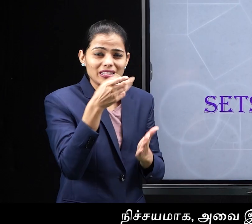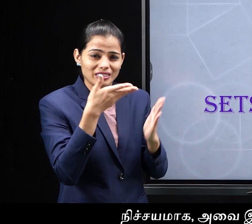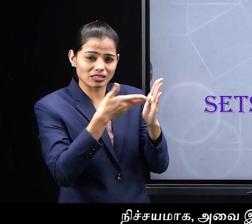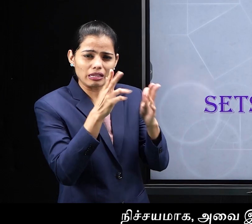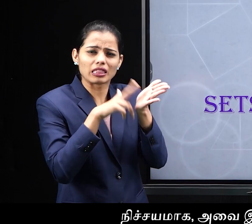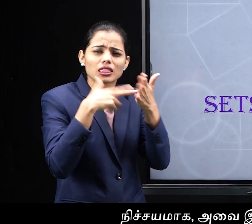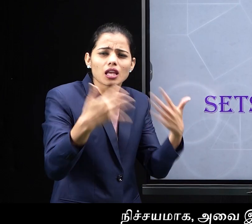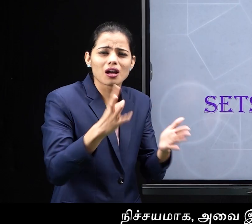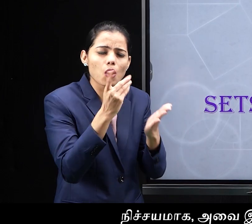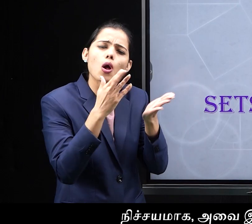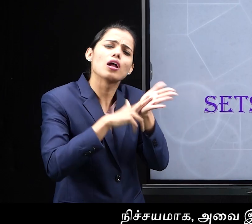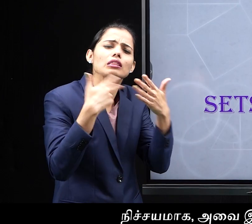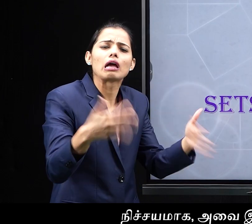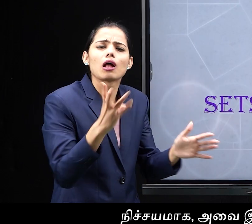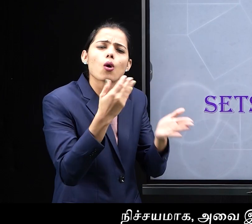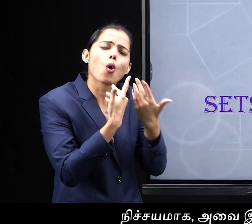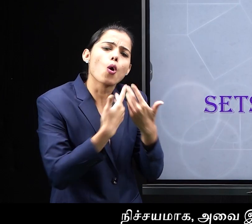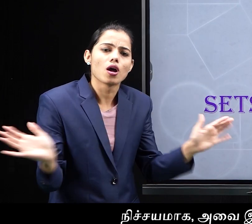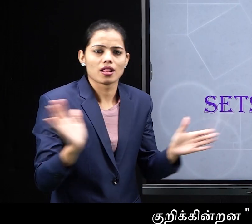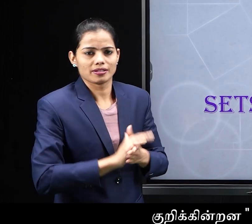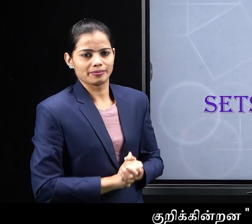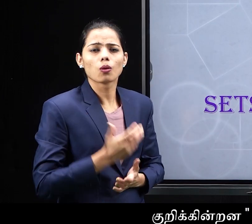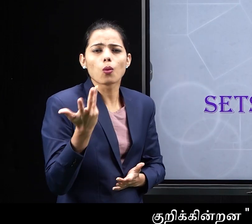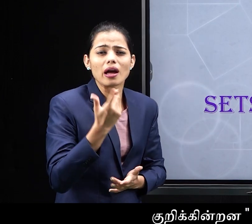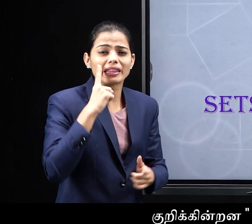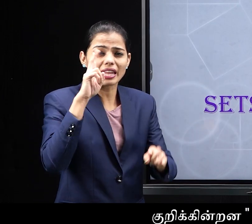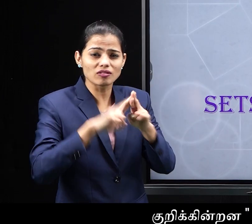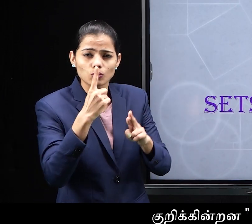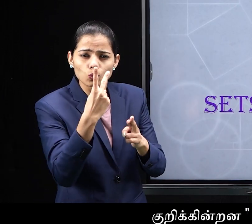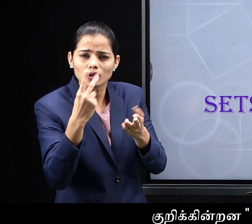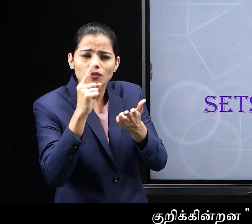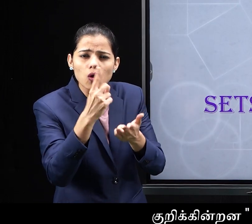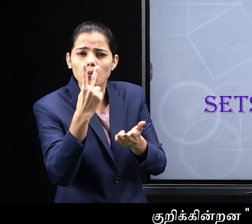நிச்சயமாக அவை இயற்கை எண்களின் பட்டியலை குறிக்கின்றன என்று நீங்கள் கூறுகிறீர்கள்.